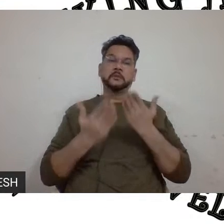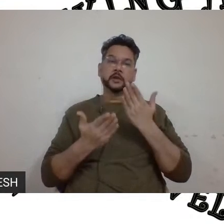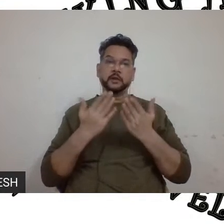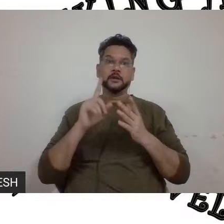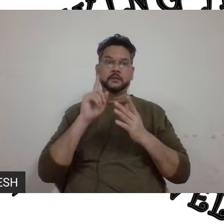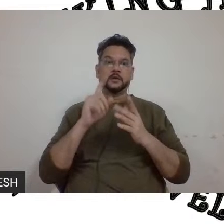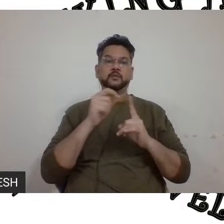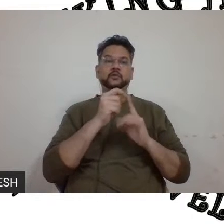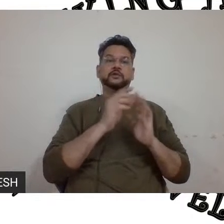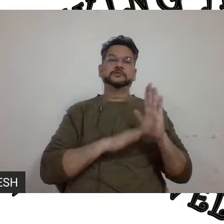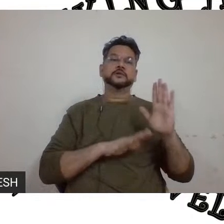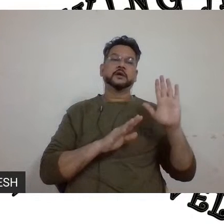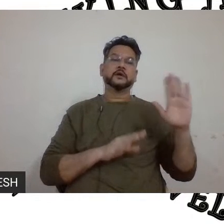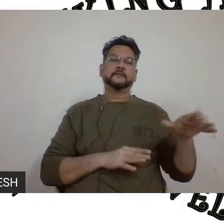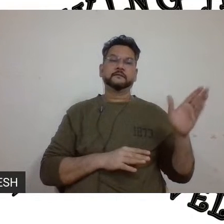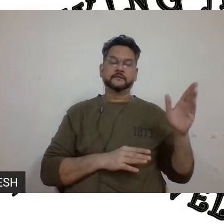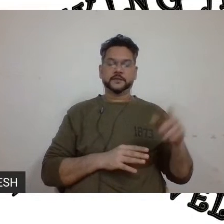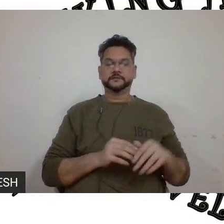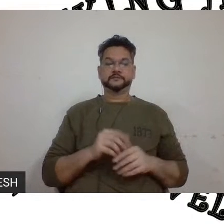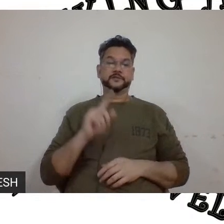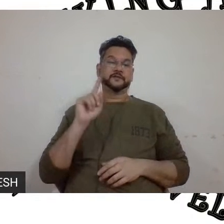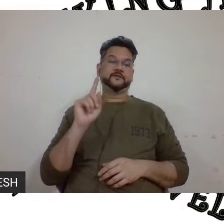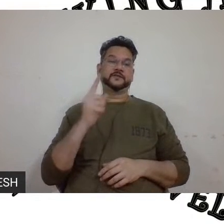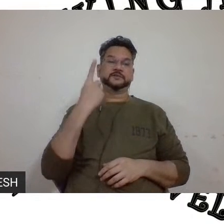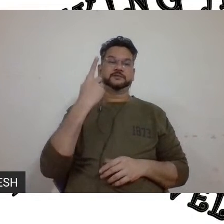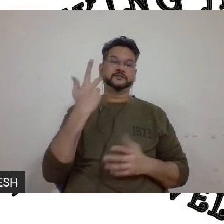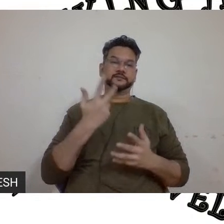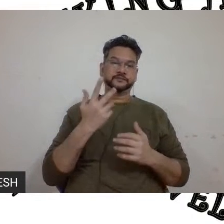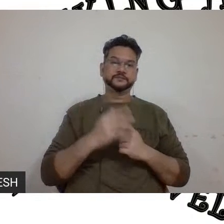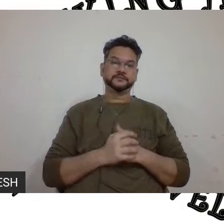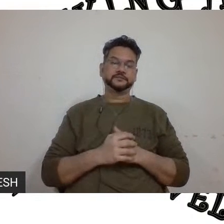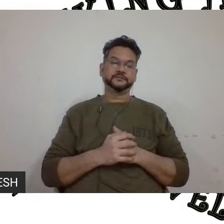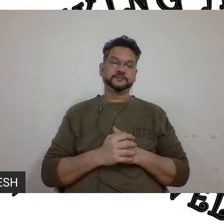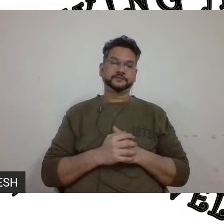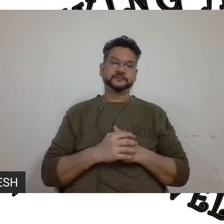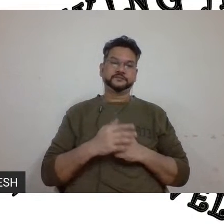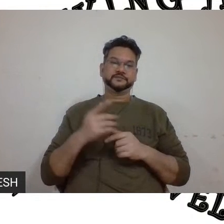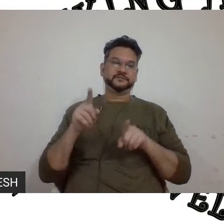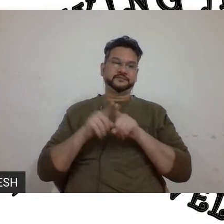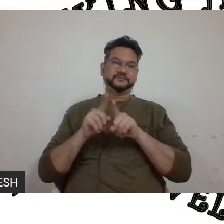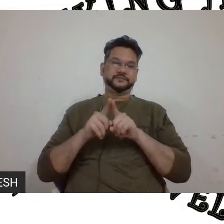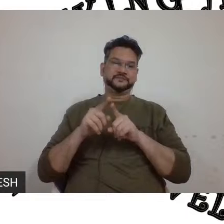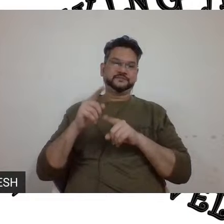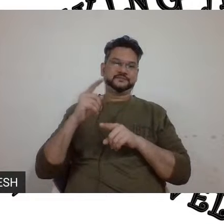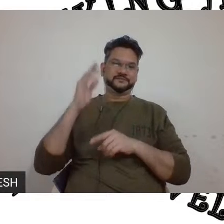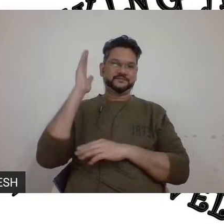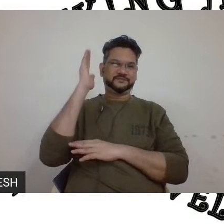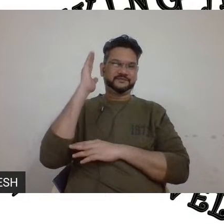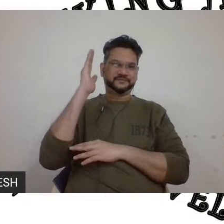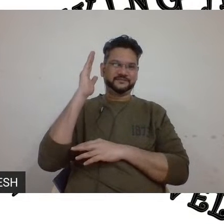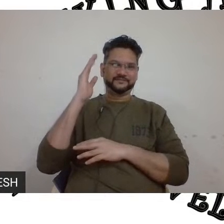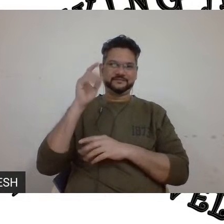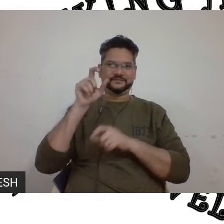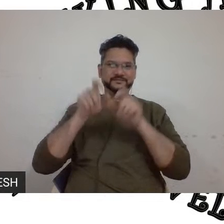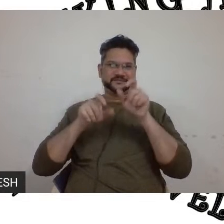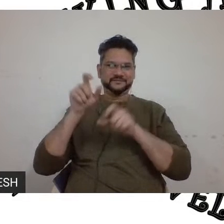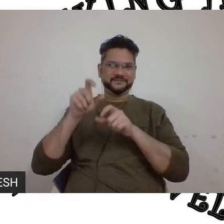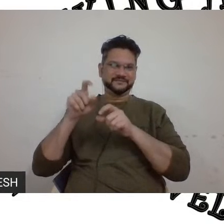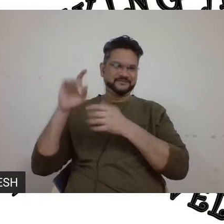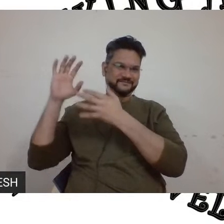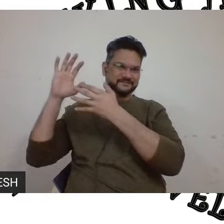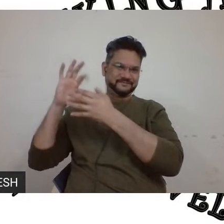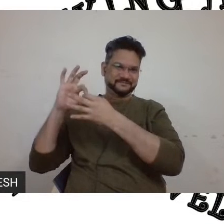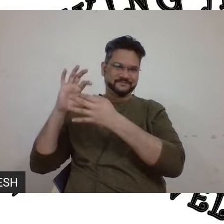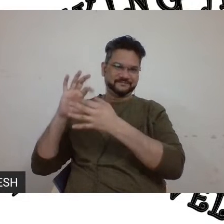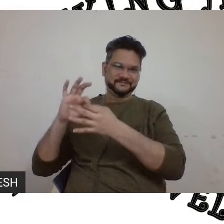अगर मैं सबसे पहले बात करूं तो कंटिन्यूएशन में बात करते हैं जो हमारे इससे पहले हमारे स्पीकर्स ने कहा। बहुत अच्छी तरह से